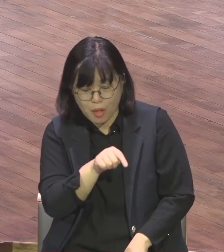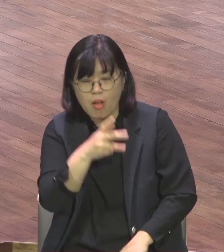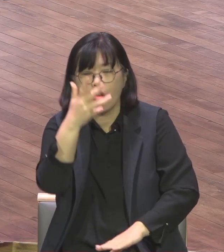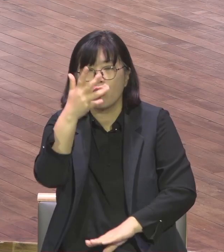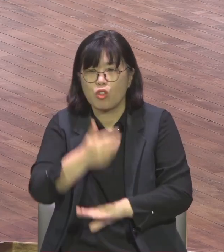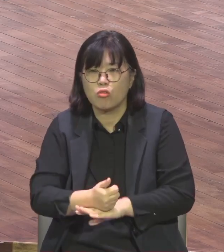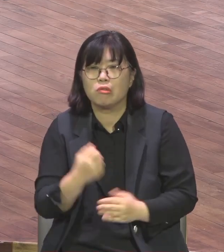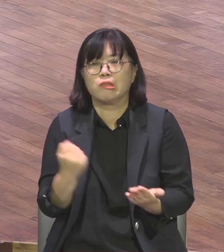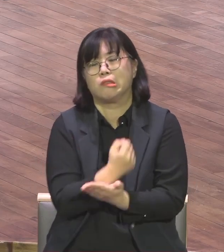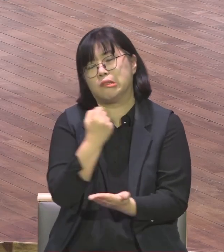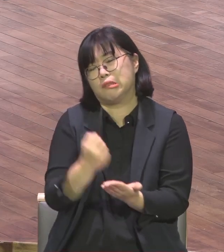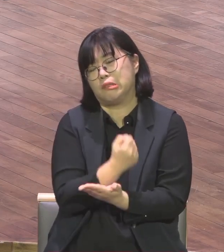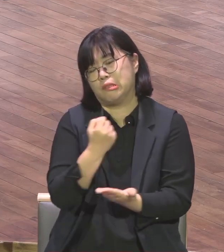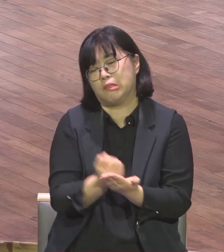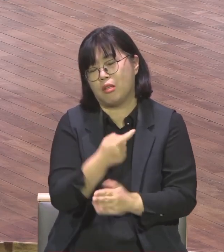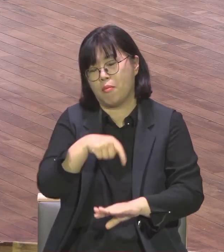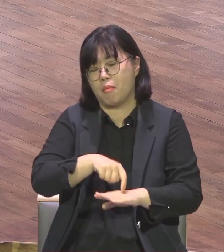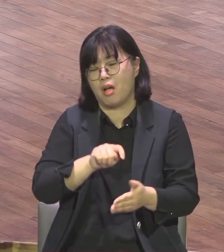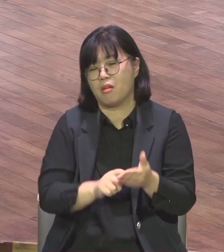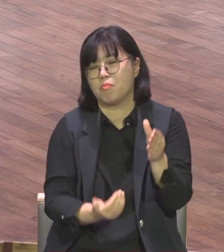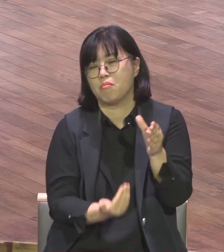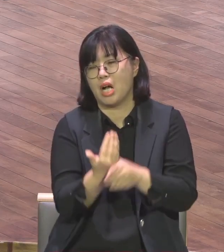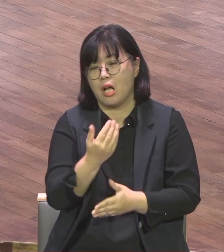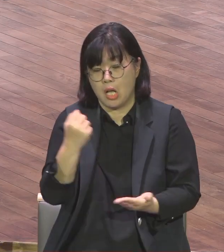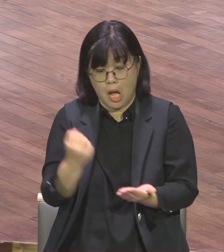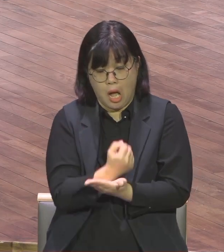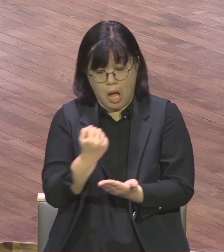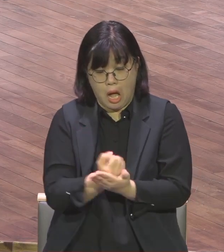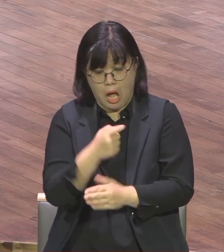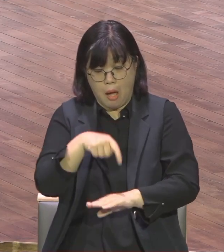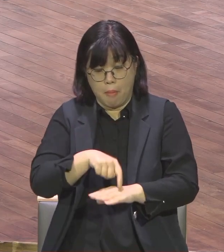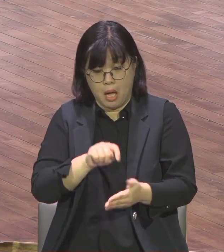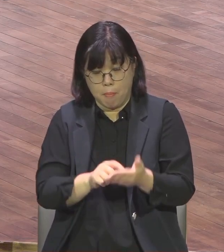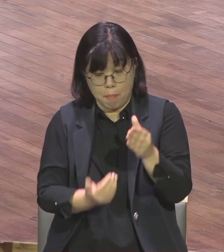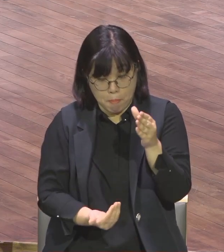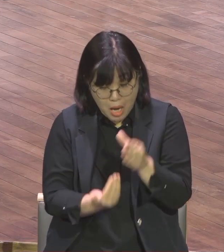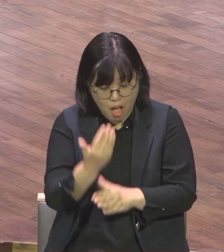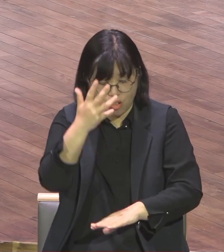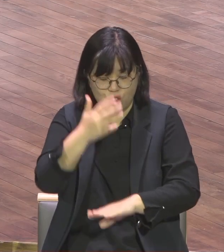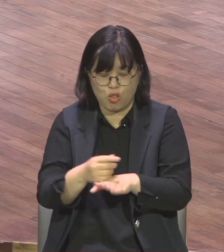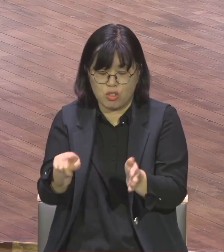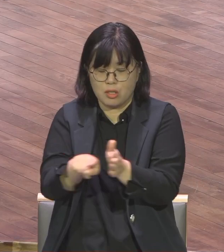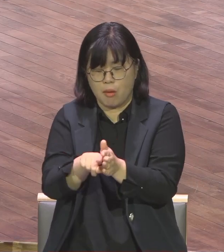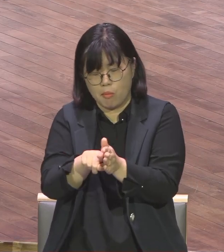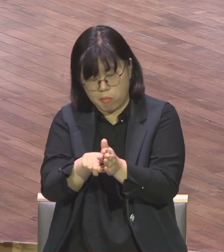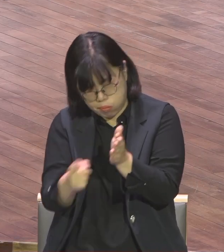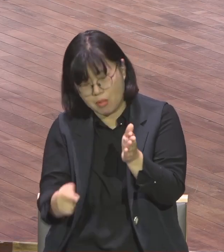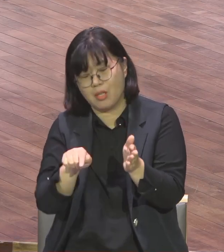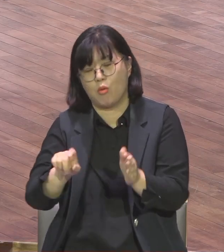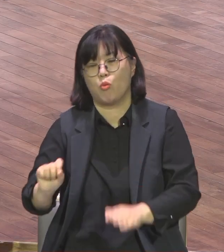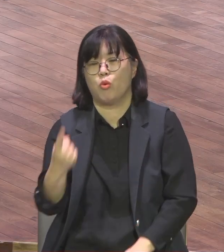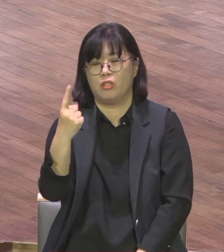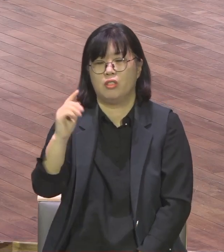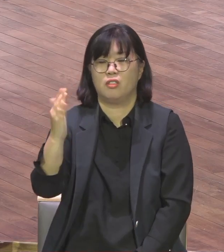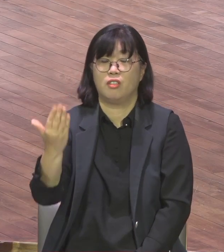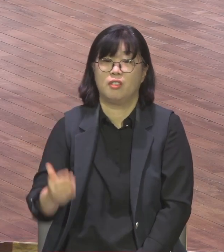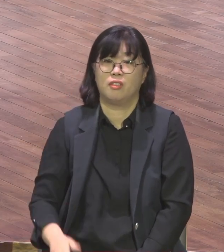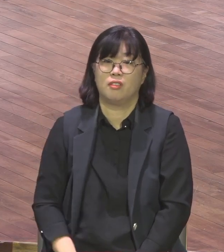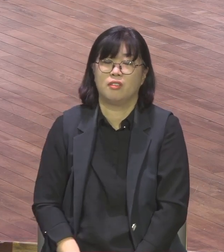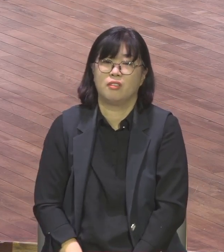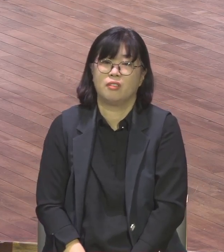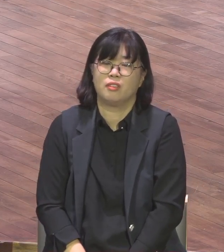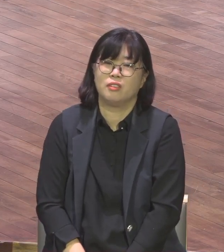섭섭마귀. 섭섭마귀가 찾아와가지고 신앙생활을 계속 방해합니다.